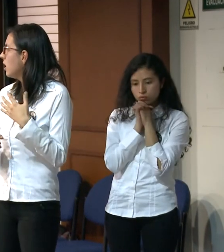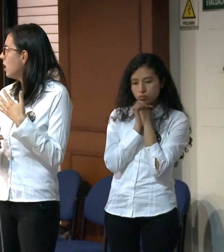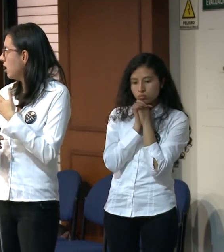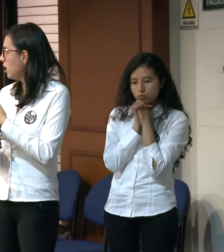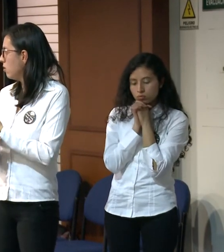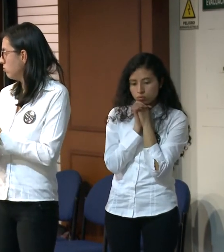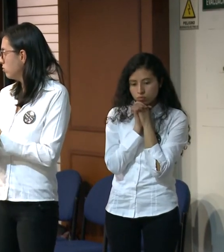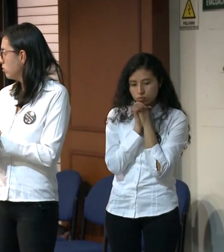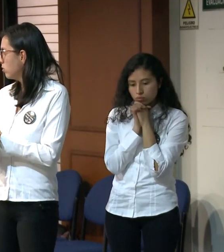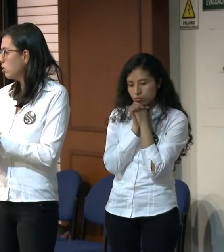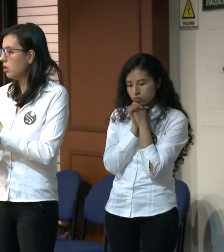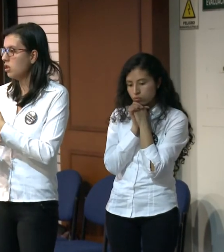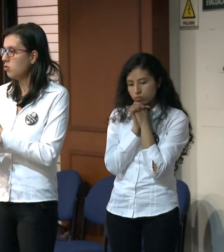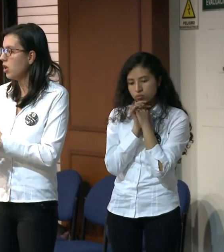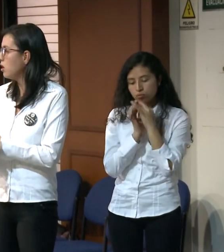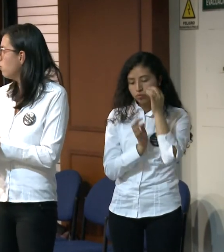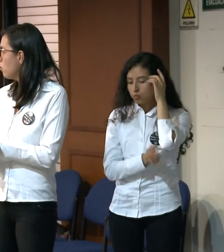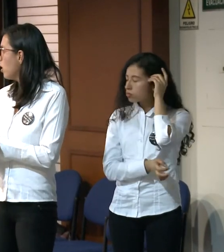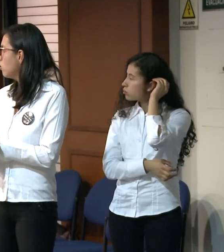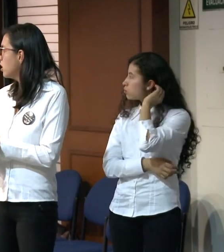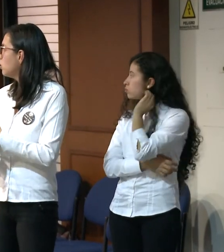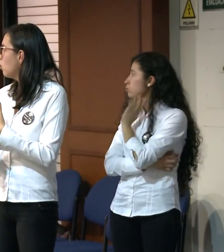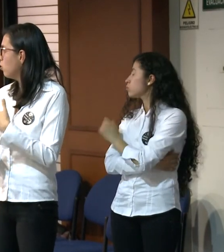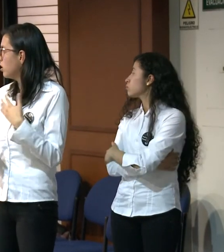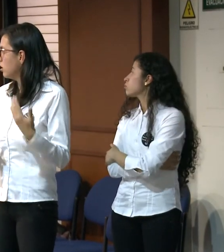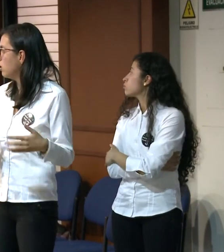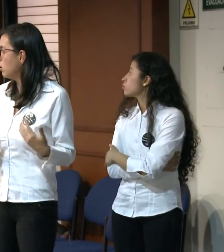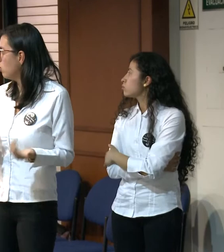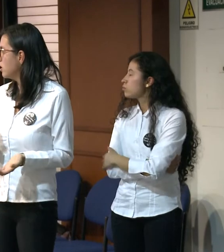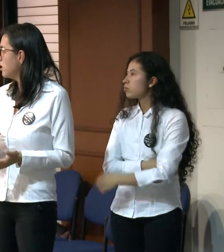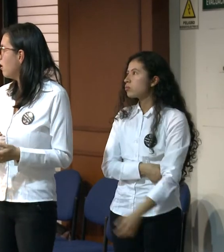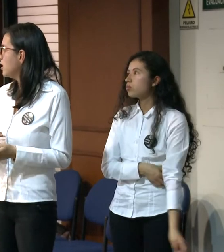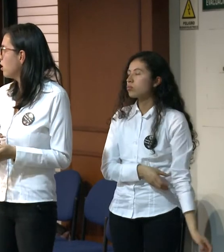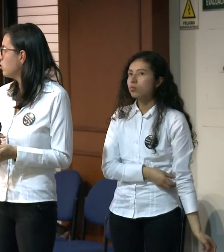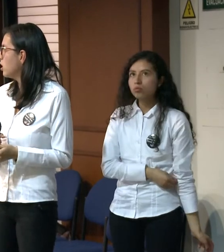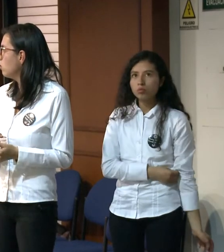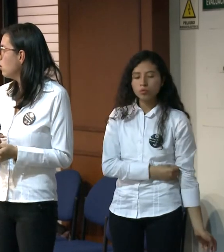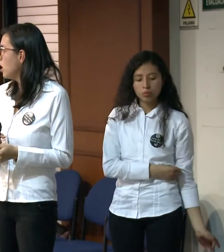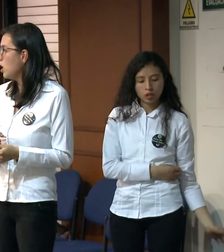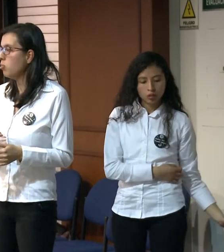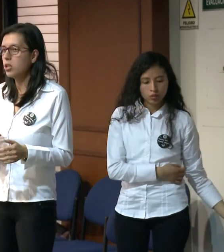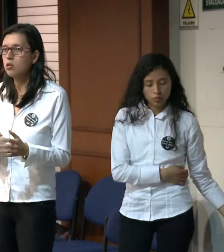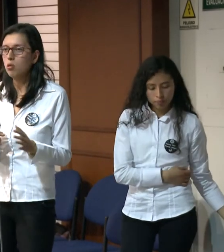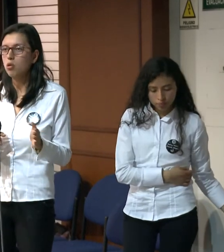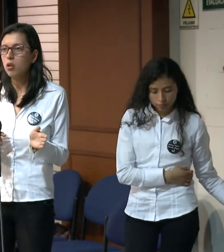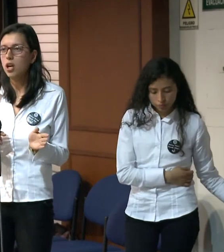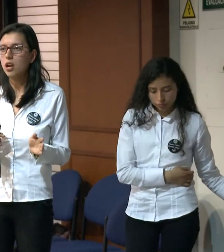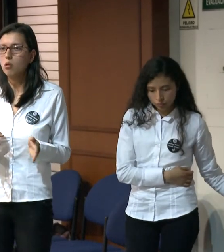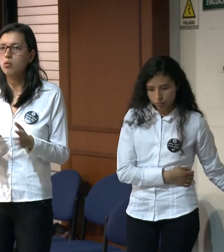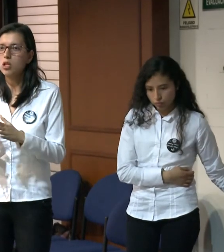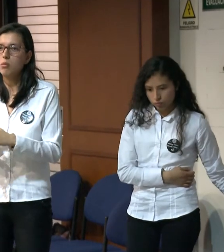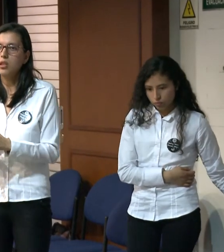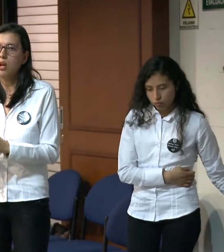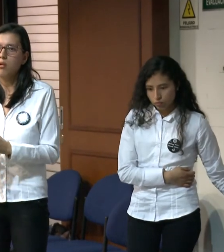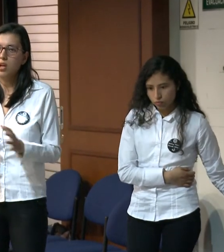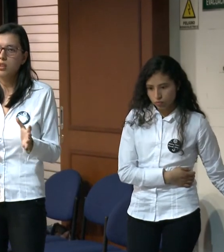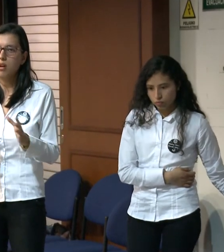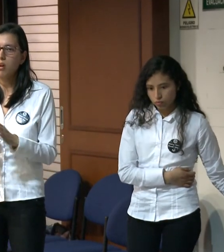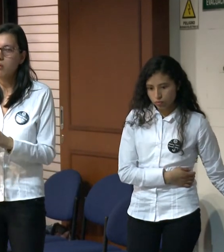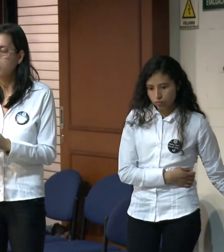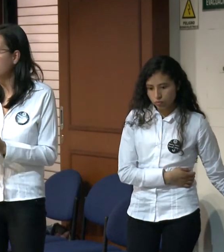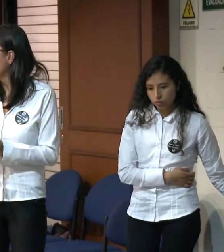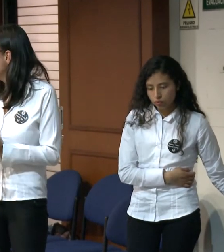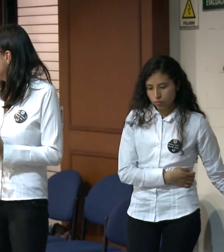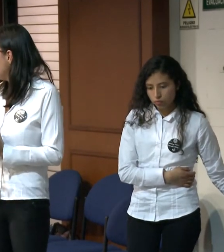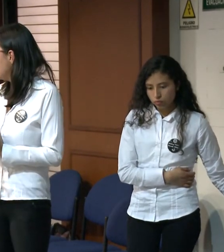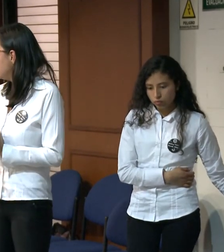para que estuvieran informados de todo lo que se estaba desarrollando y pues no quedara como segmentado el